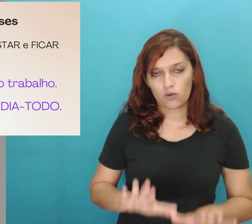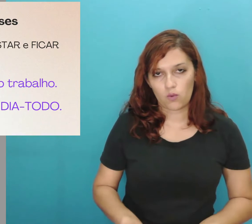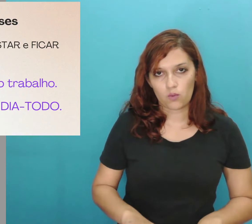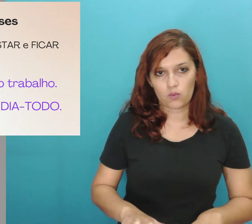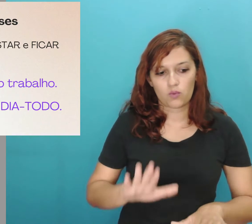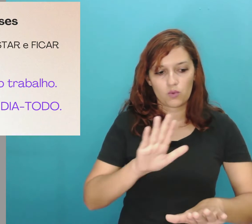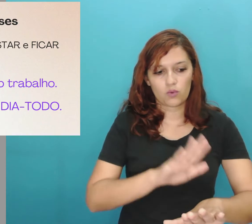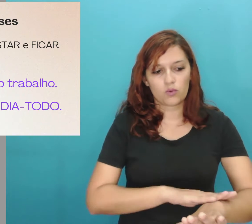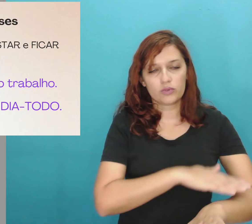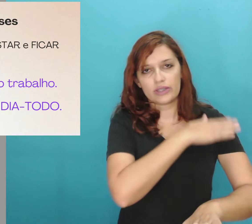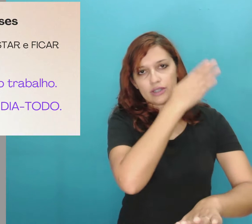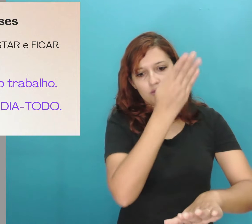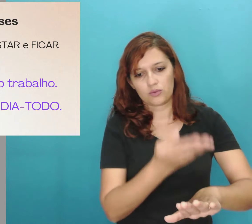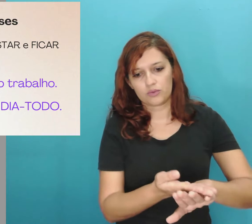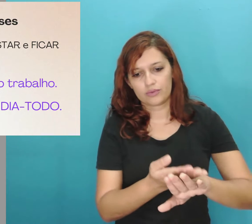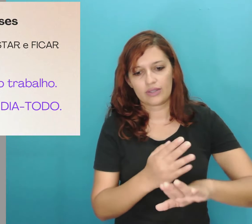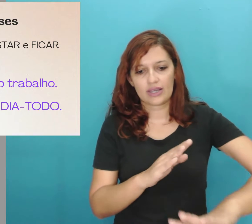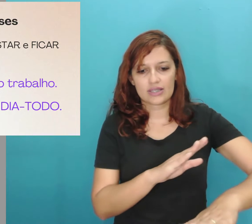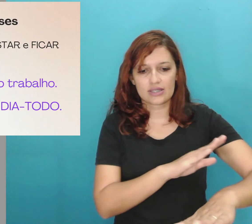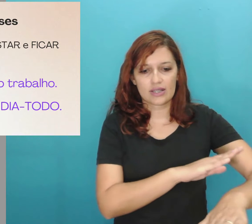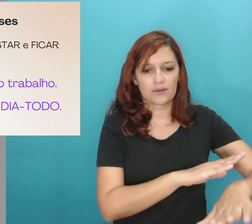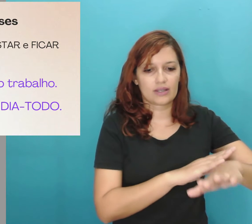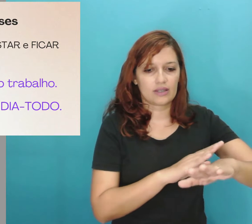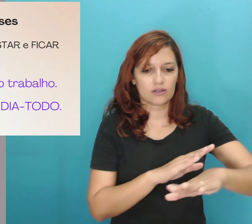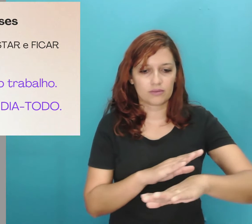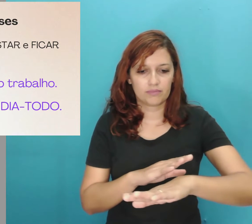ficou o dia todo. Esse sinal aqui, ó,